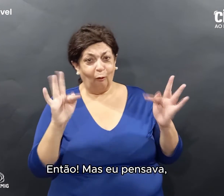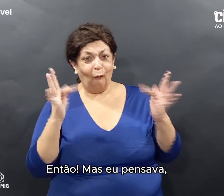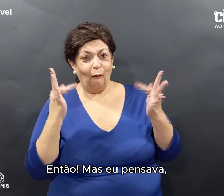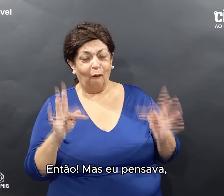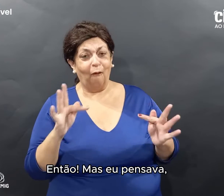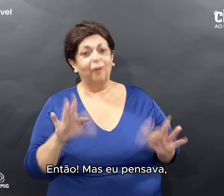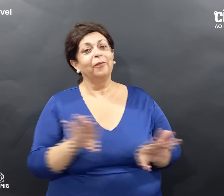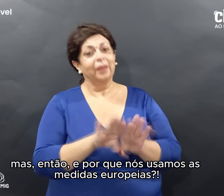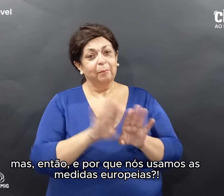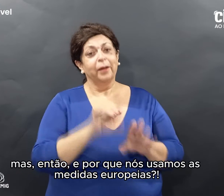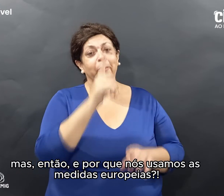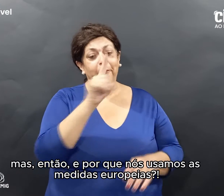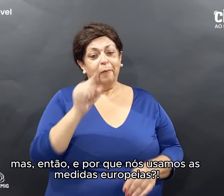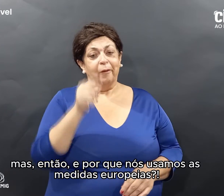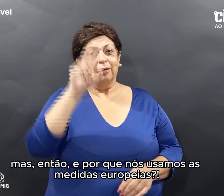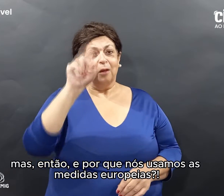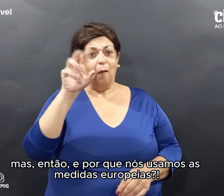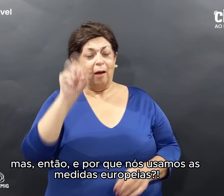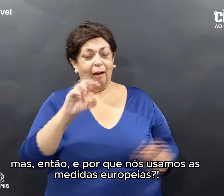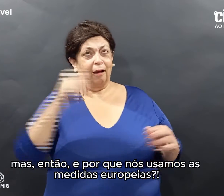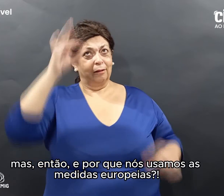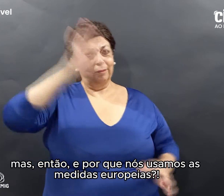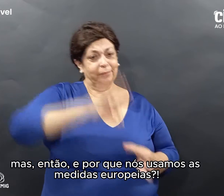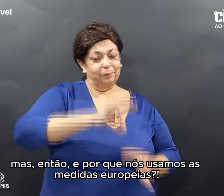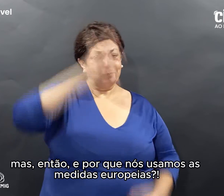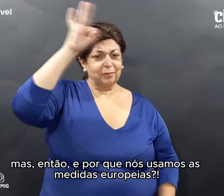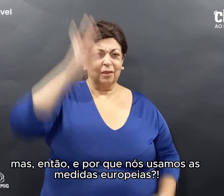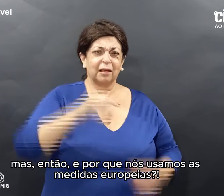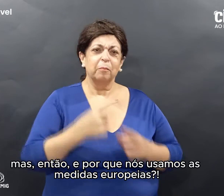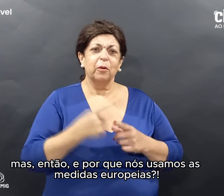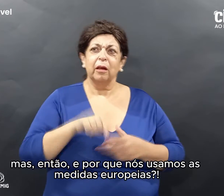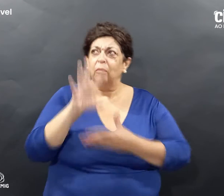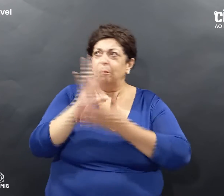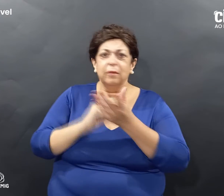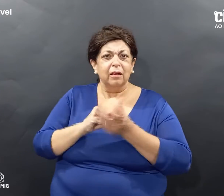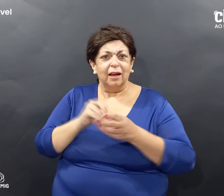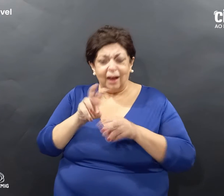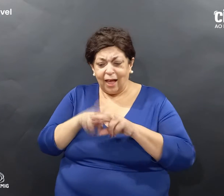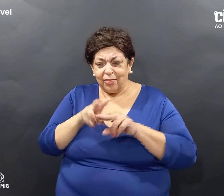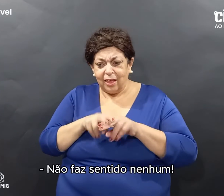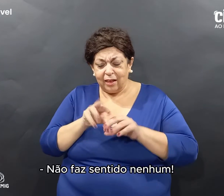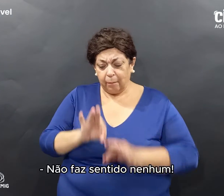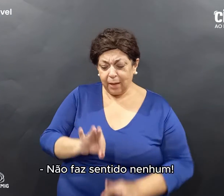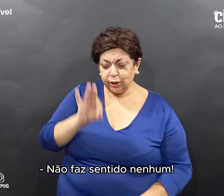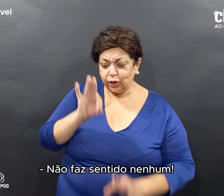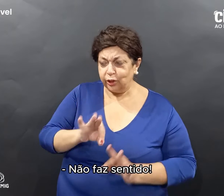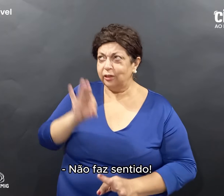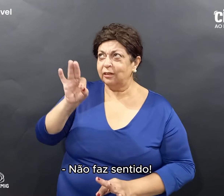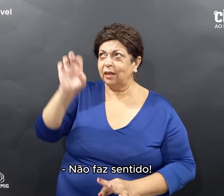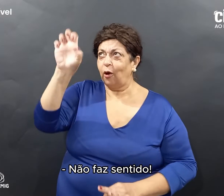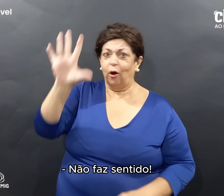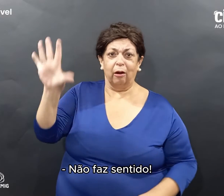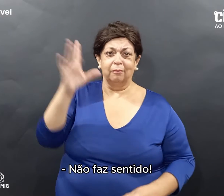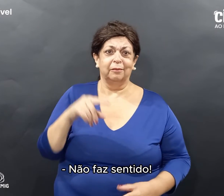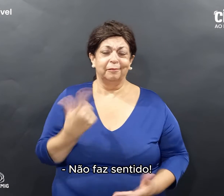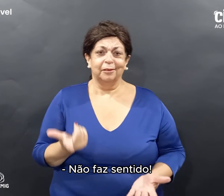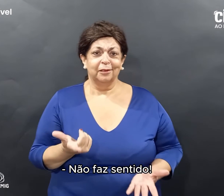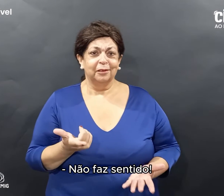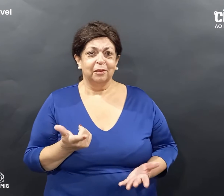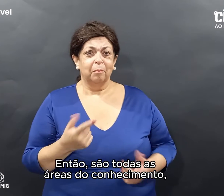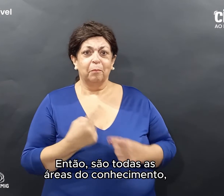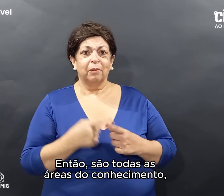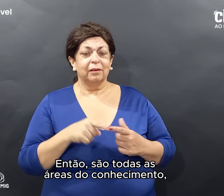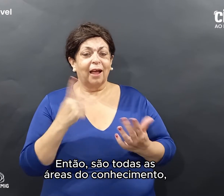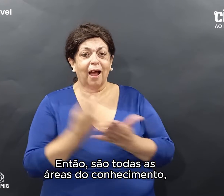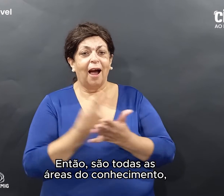Então, mas eu pensava, então, e por que nós usamos as medidas europeias? Não faz sentido nenhum. Não faz sentido,